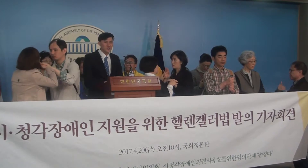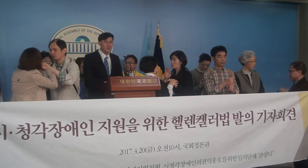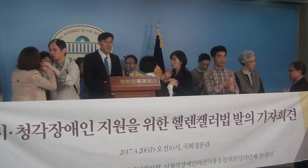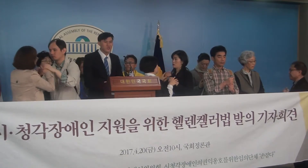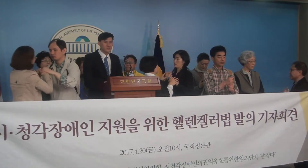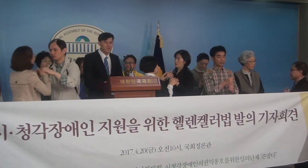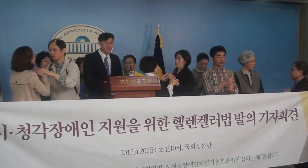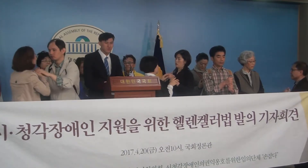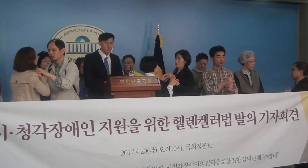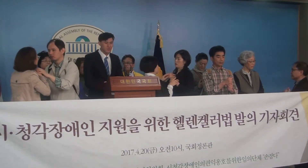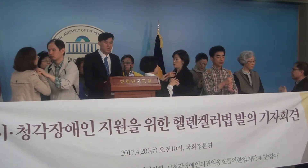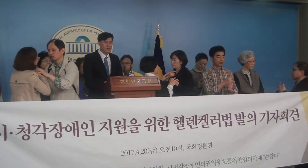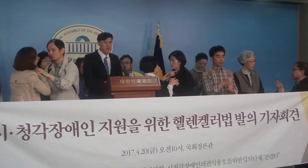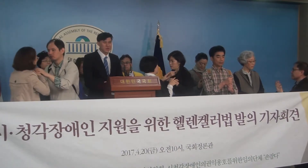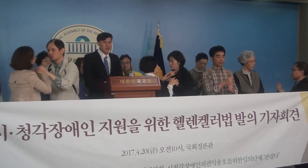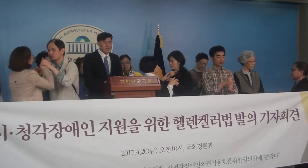체계입니다.